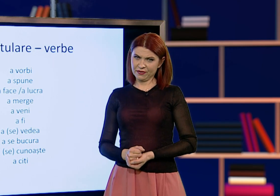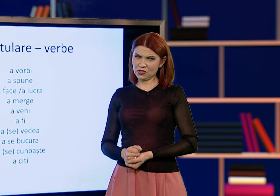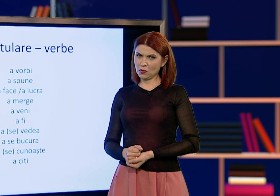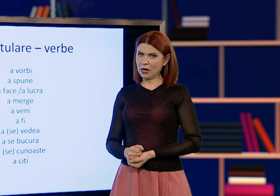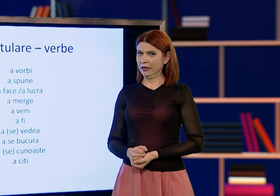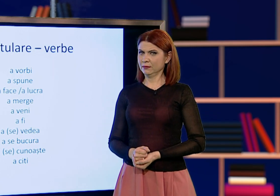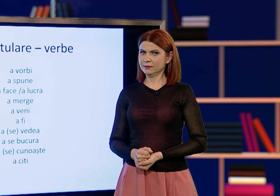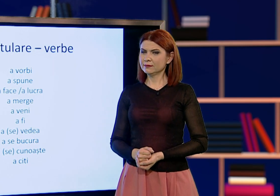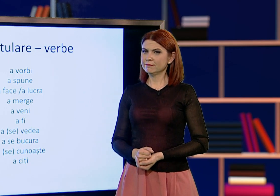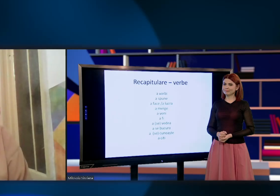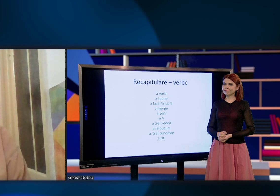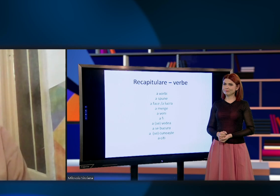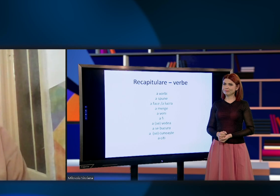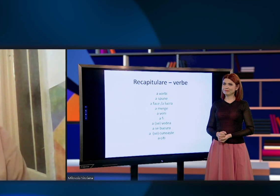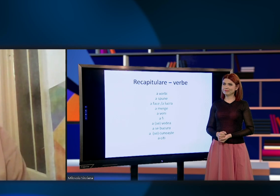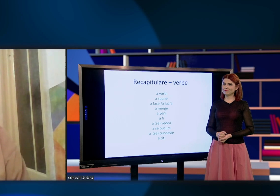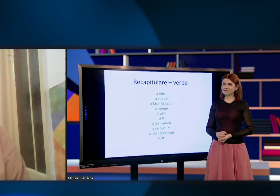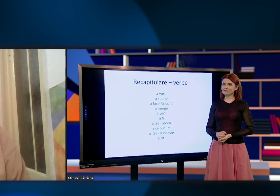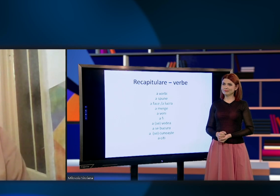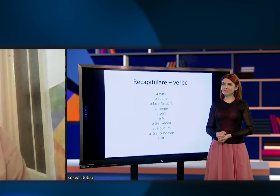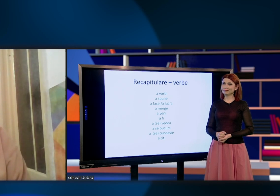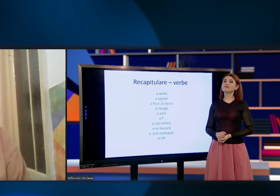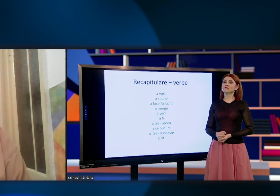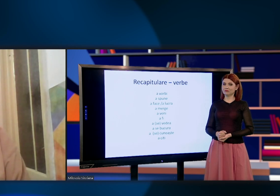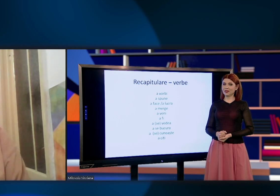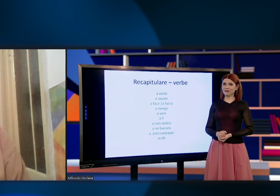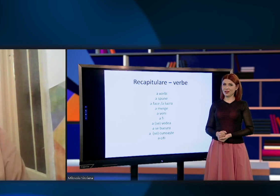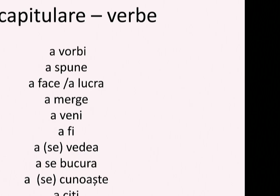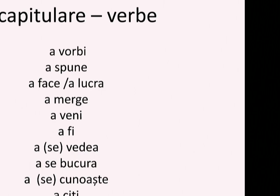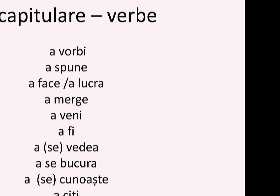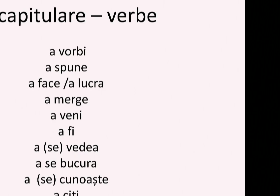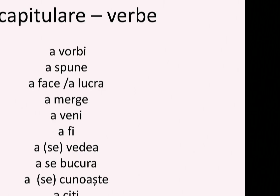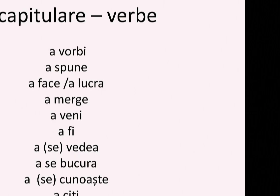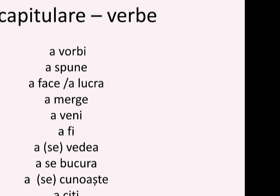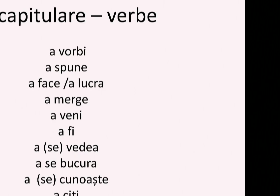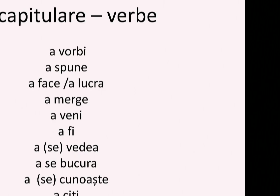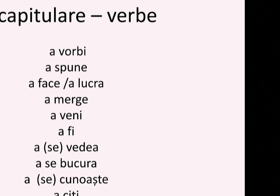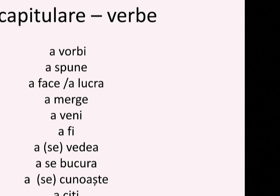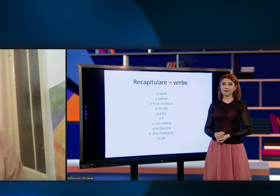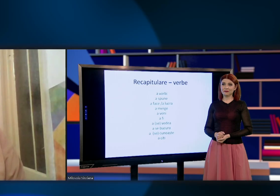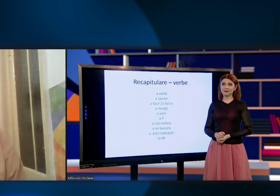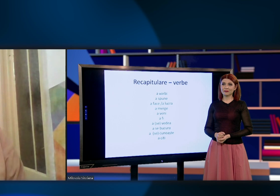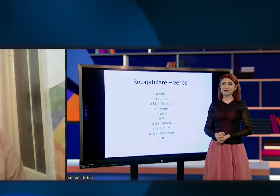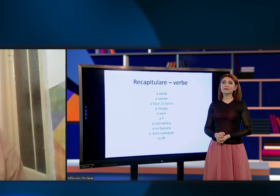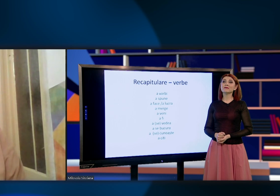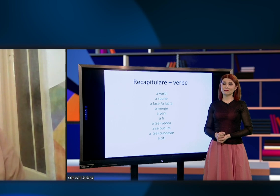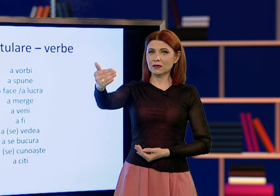voi face oare a fi a trecut perfect și la viitor la viitor Da